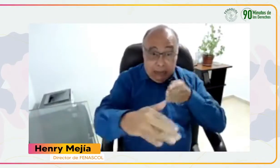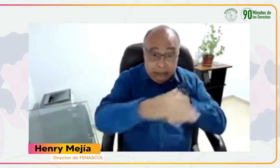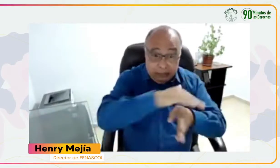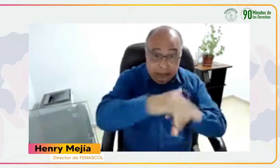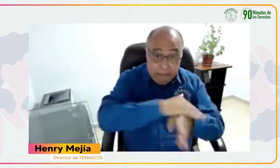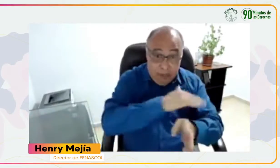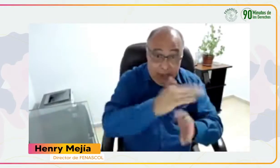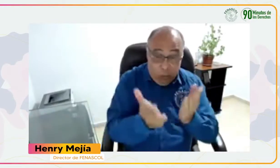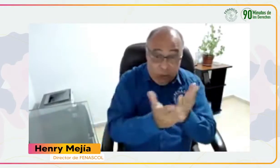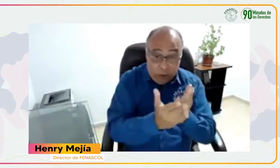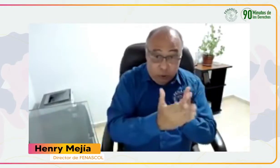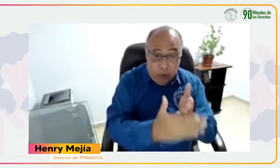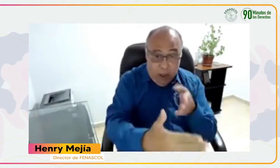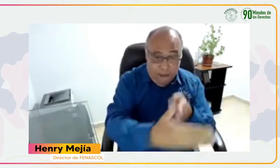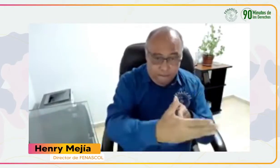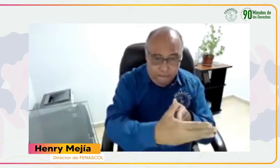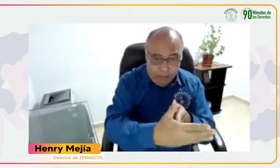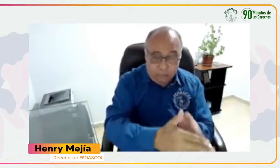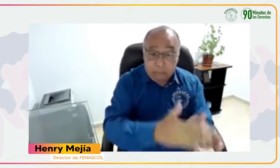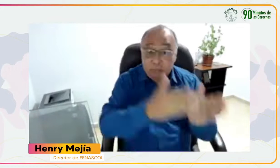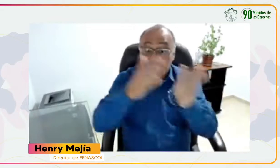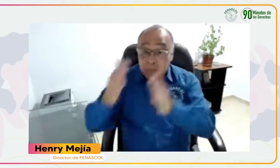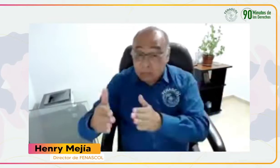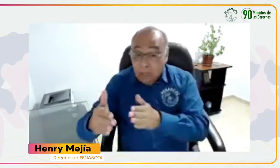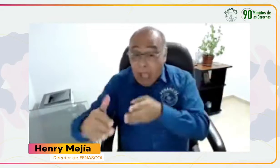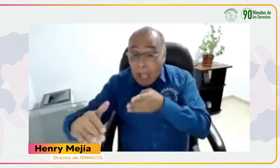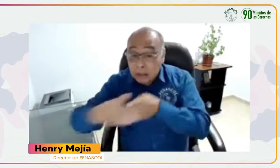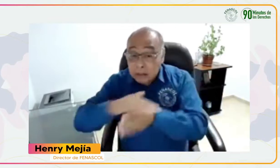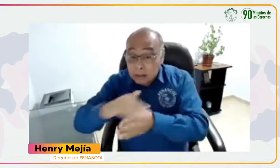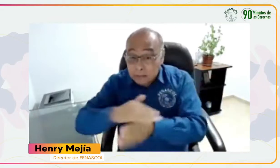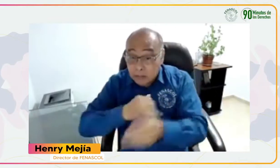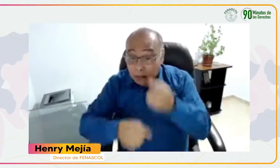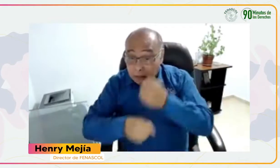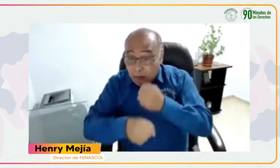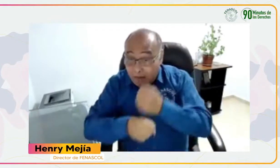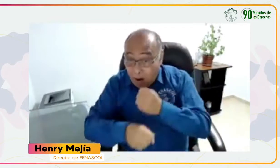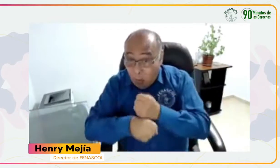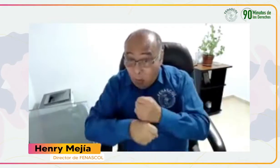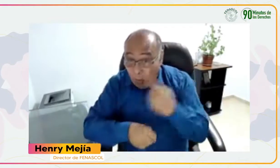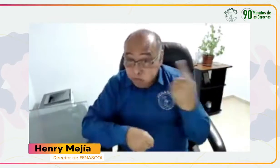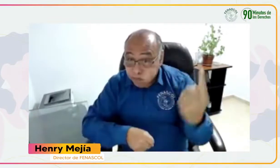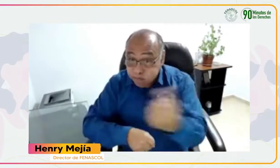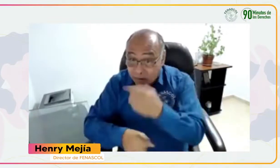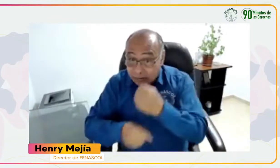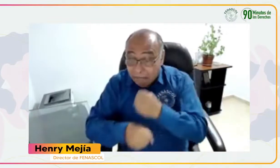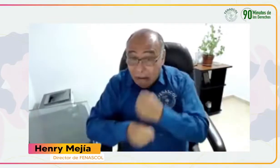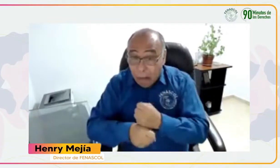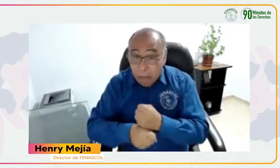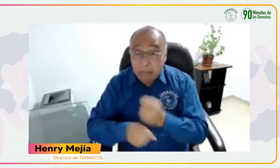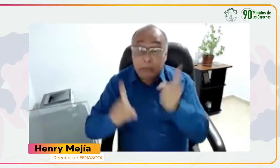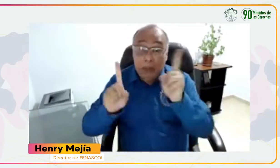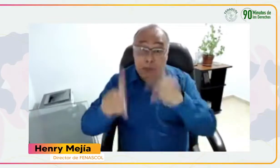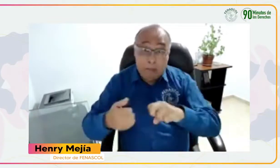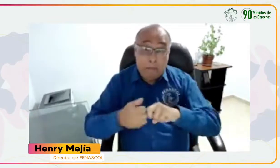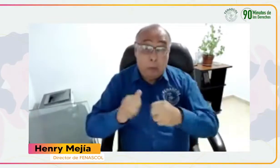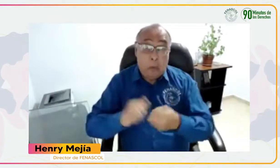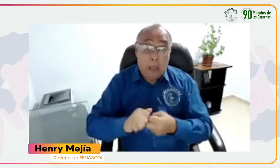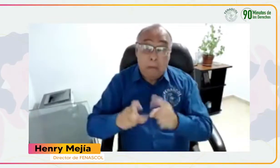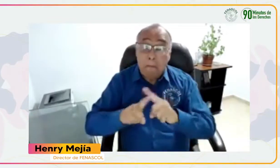ya ustedes lo saben, hablamos de las barreras en la educación, pero también no hay acceso